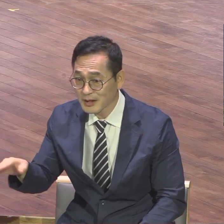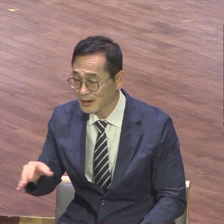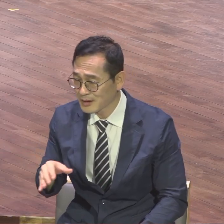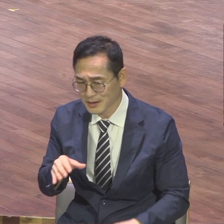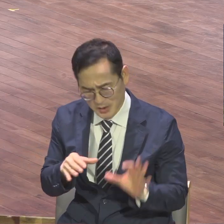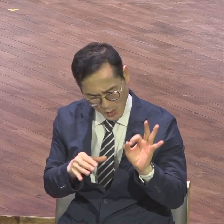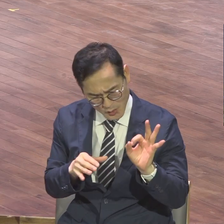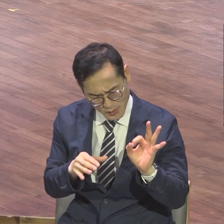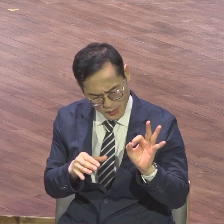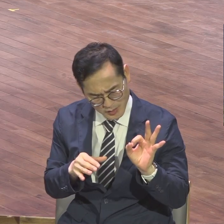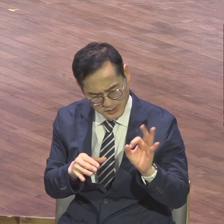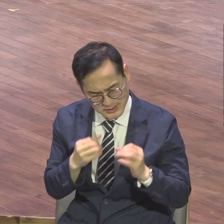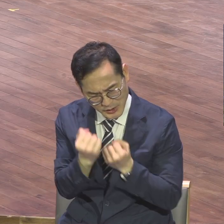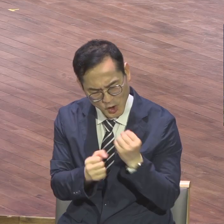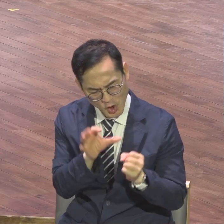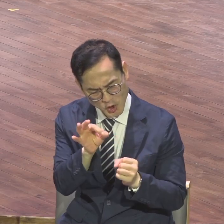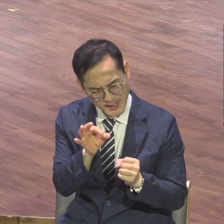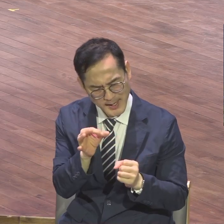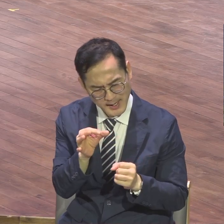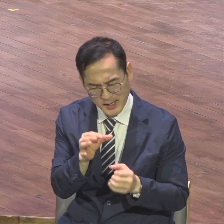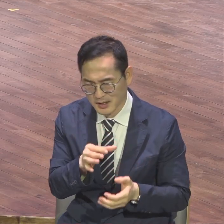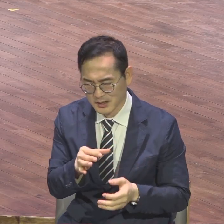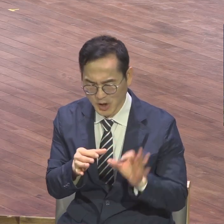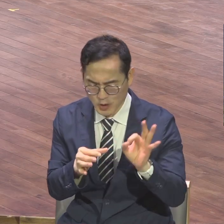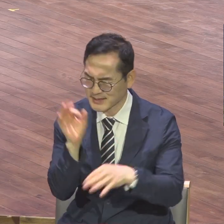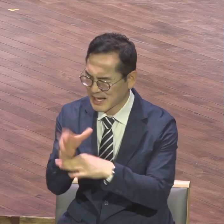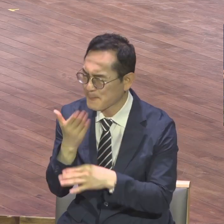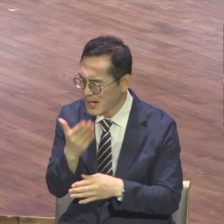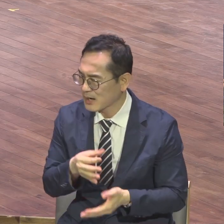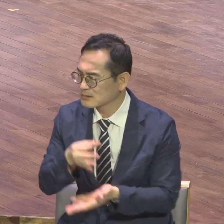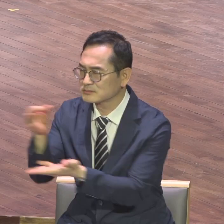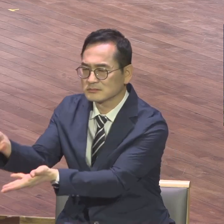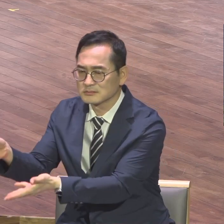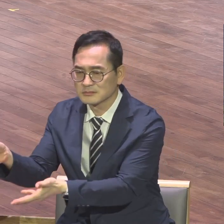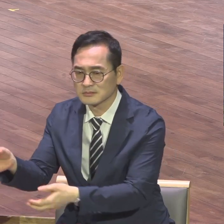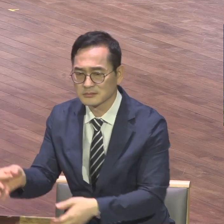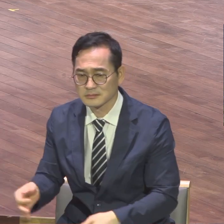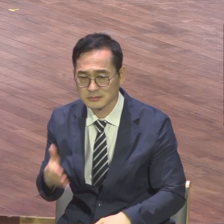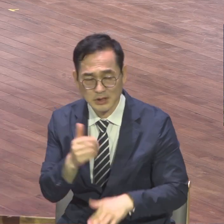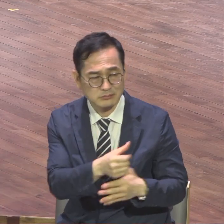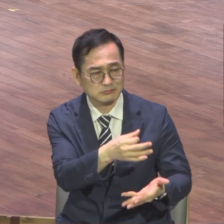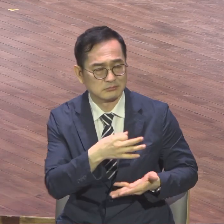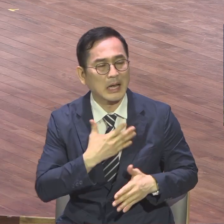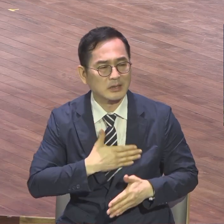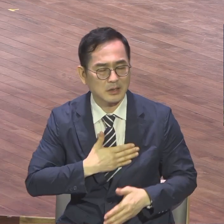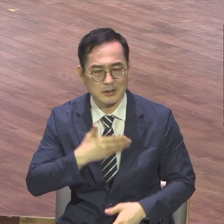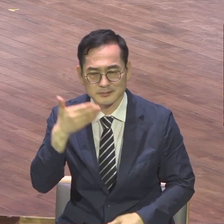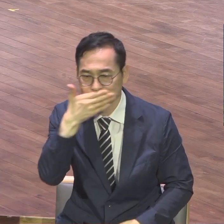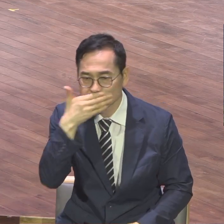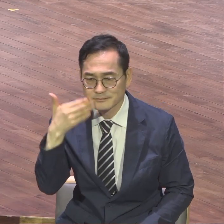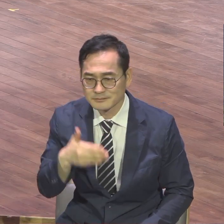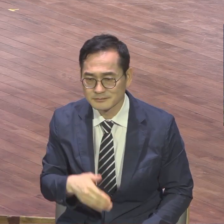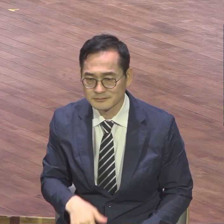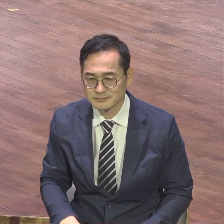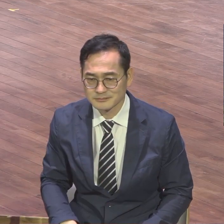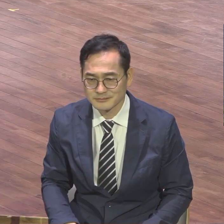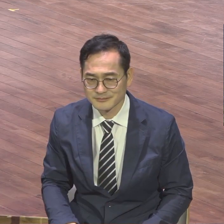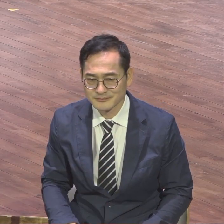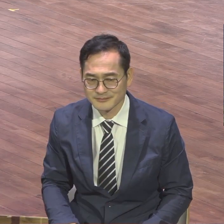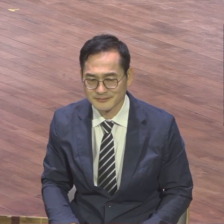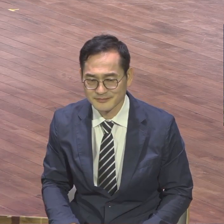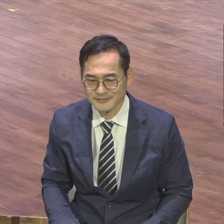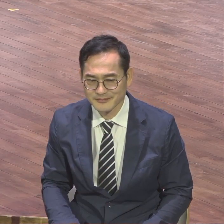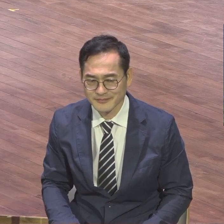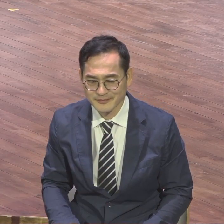열대값인가 줬는데 알고 보니까 줬는 줄 알았대. 하나도 안 받았대. 그 왜 안 줬나 이해가 안 됐던 거.